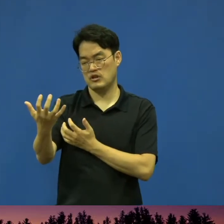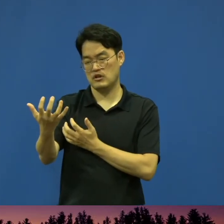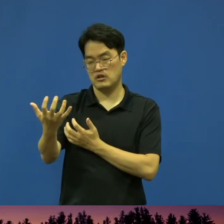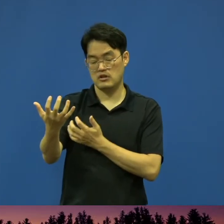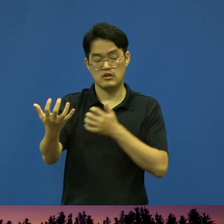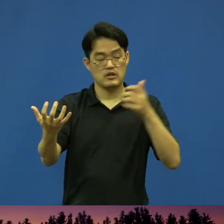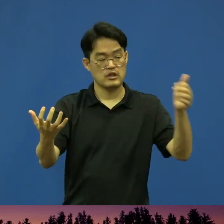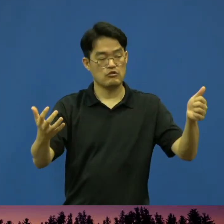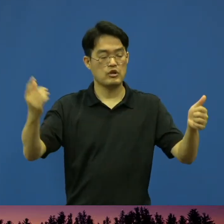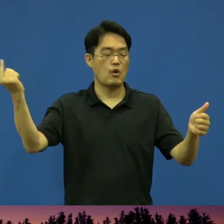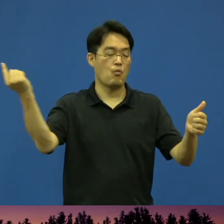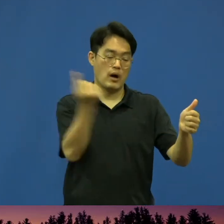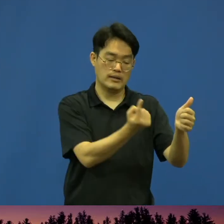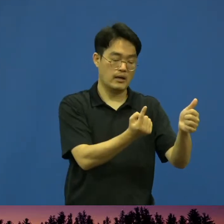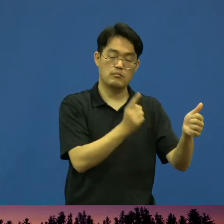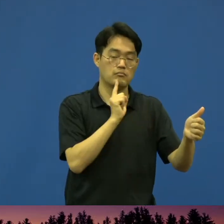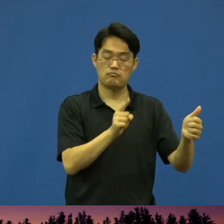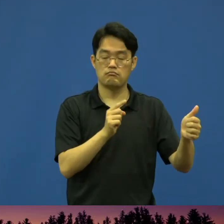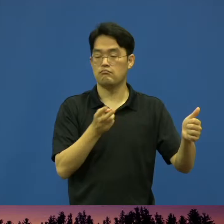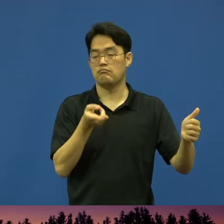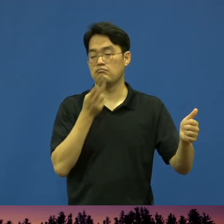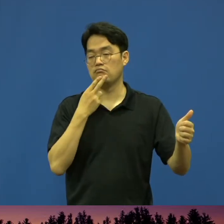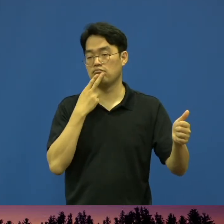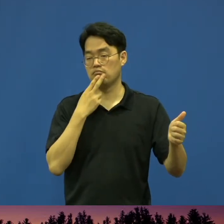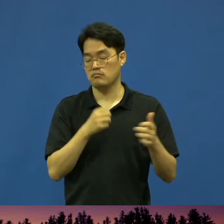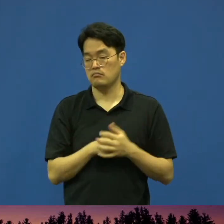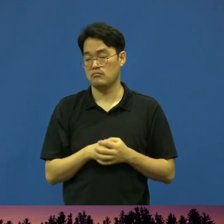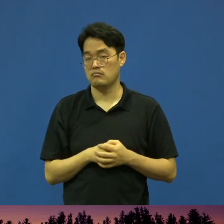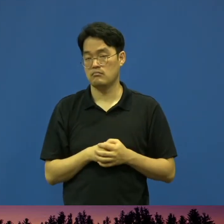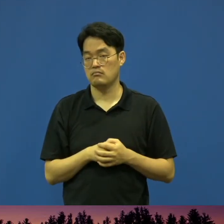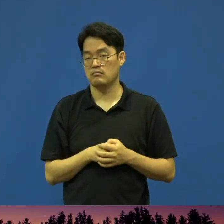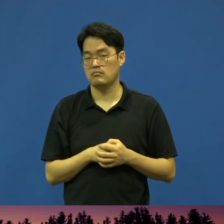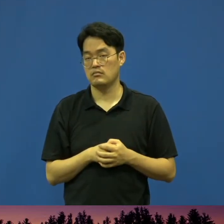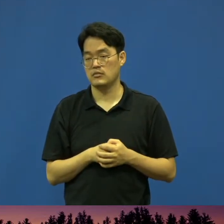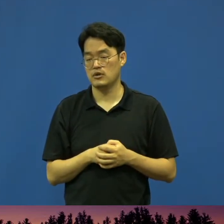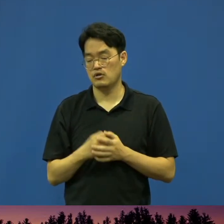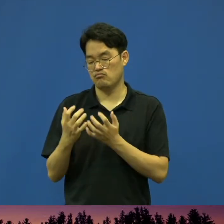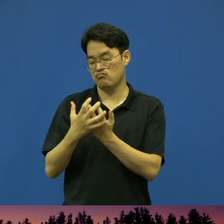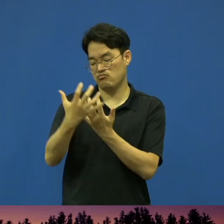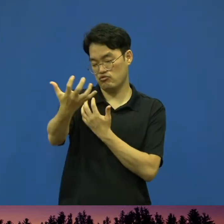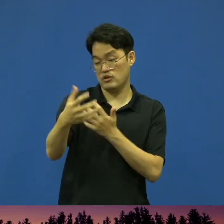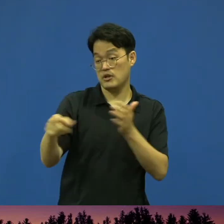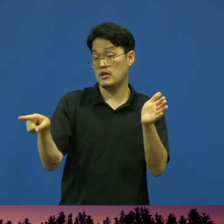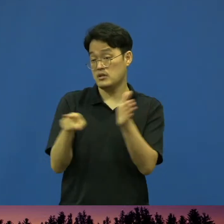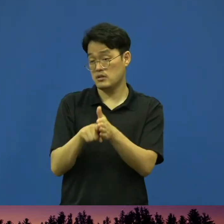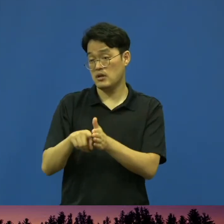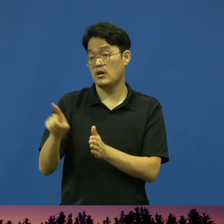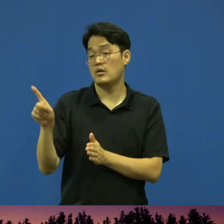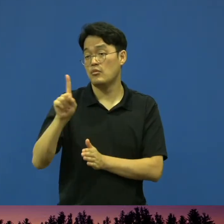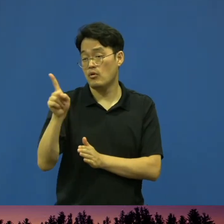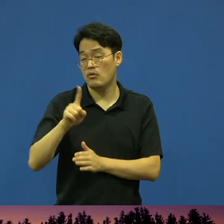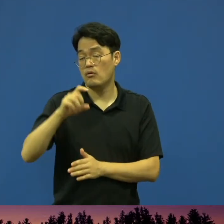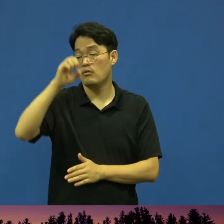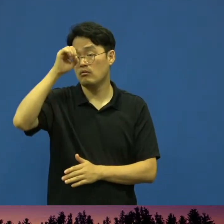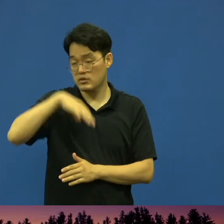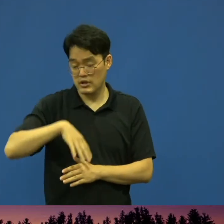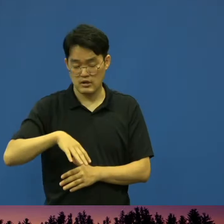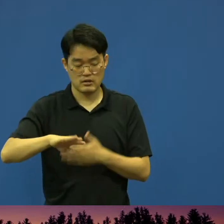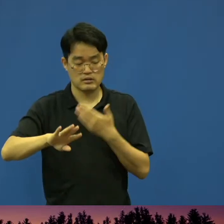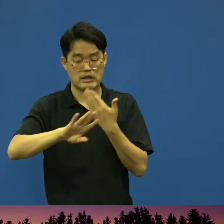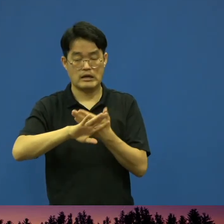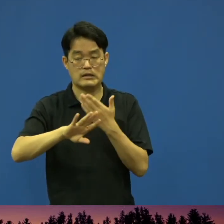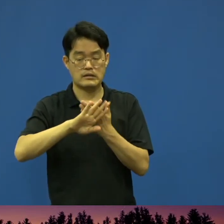표현을 쓰고 있지 않습니다. 무리의 신앙들은 어떤 신앙이었습니까? 떠밀려가는 신앙이었습니다.